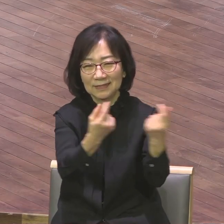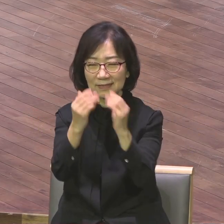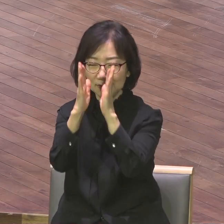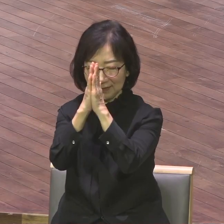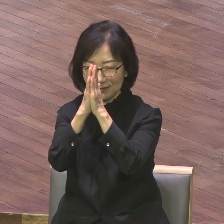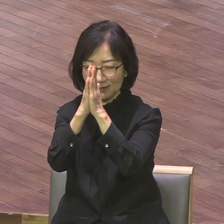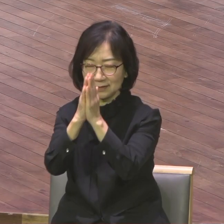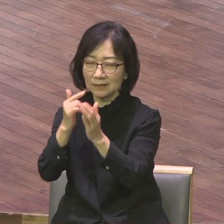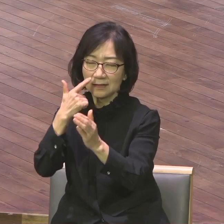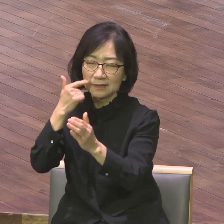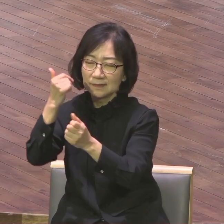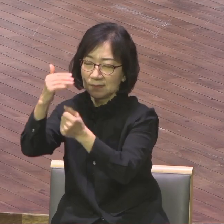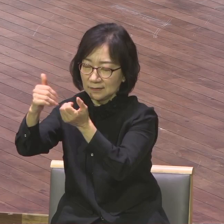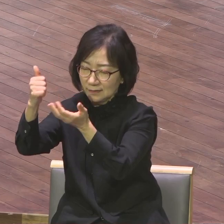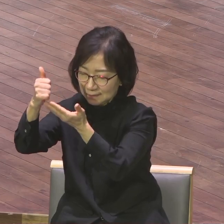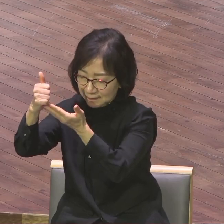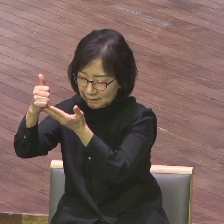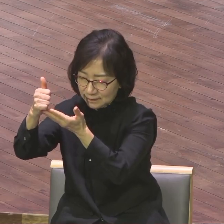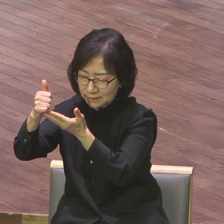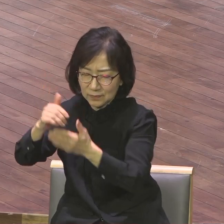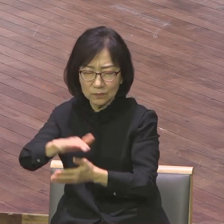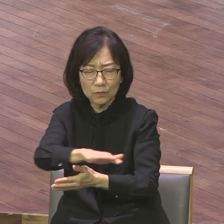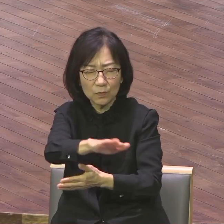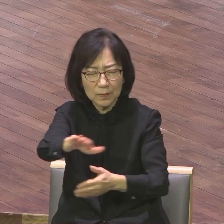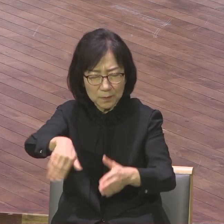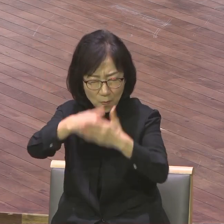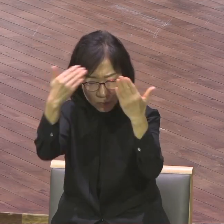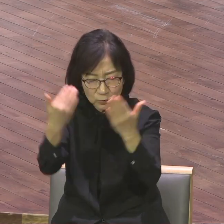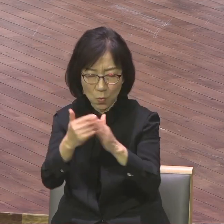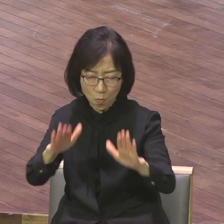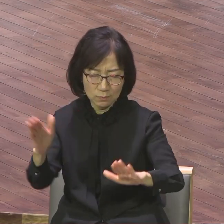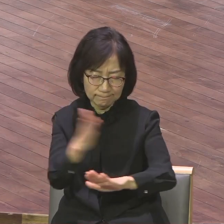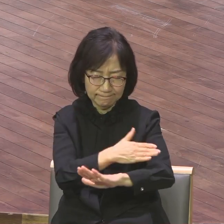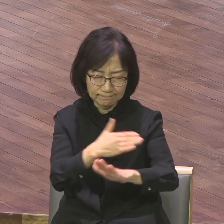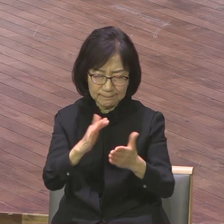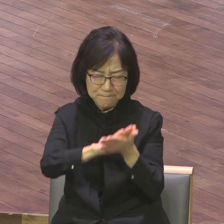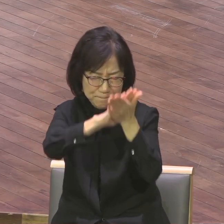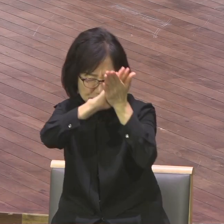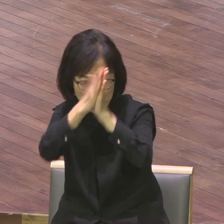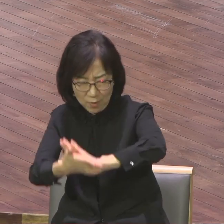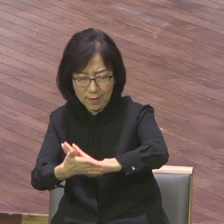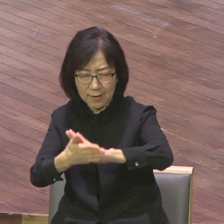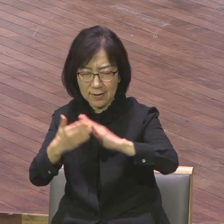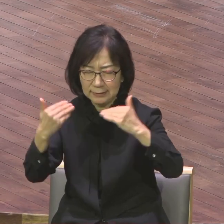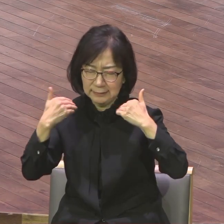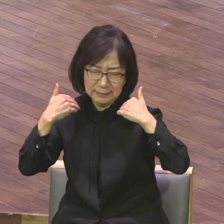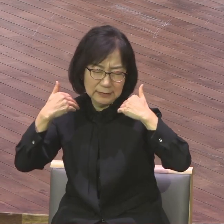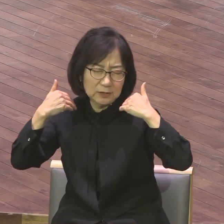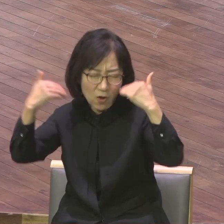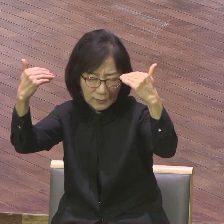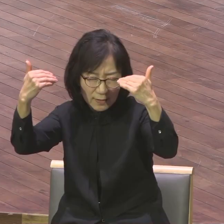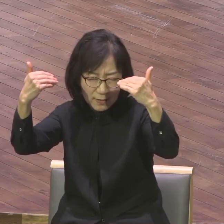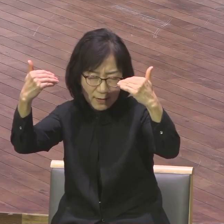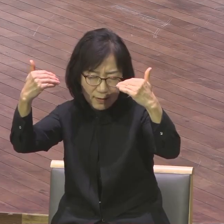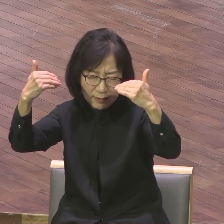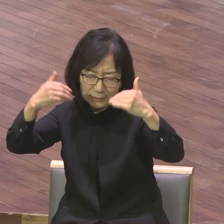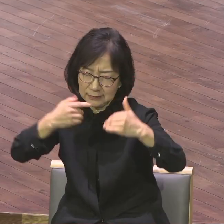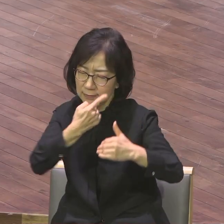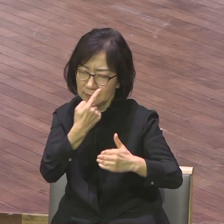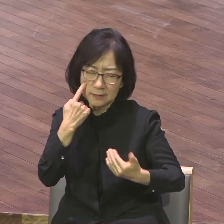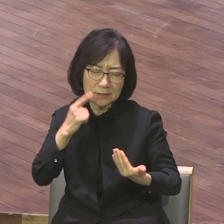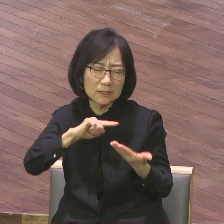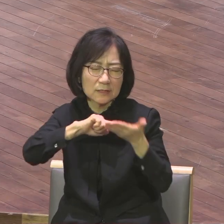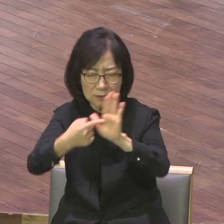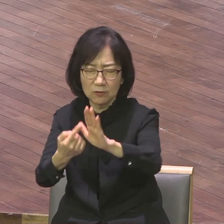아버지 하나님, 영계 모든 성도들 오늘부터 변화와 성장의 놀라운 증거가 일어나게 하여